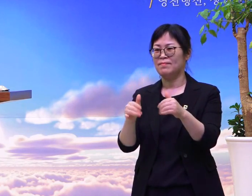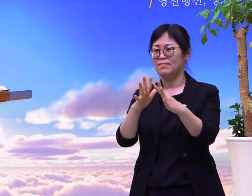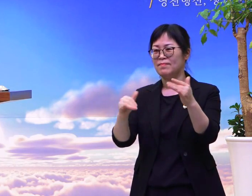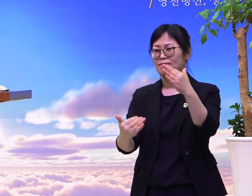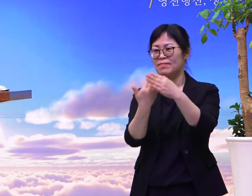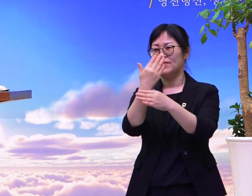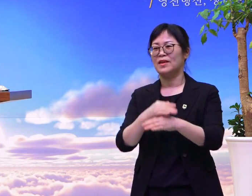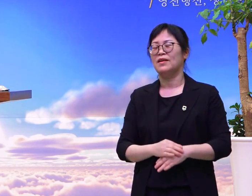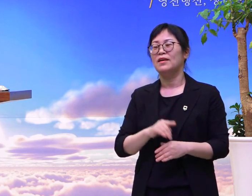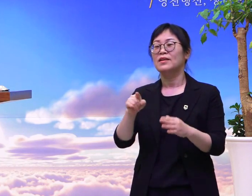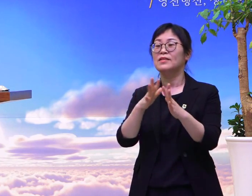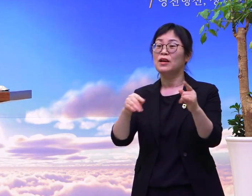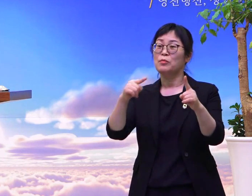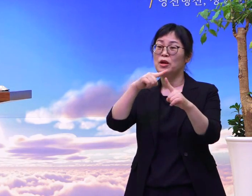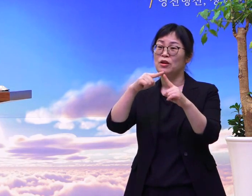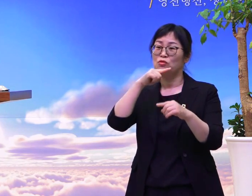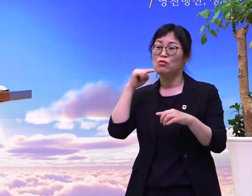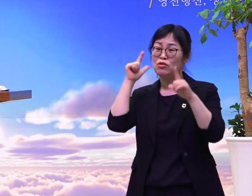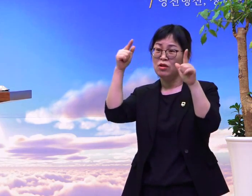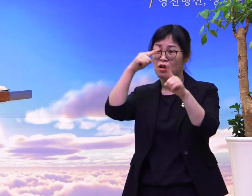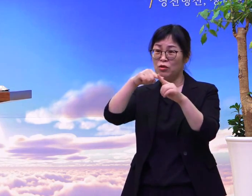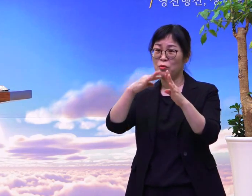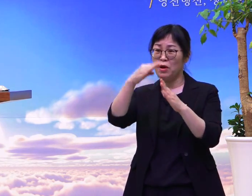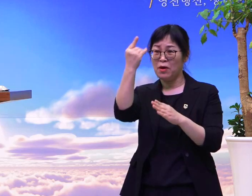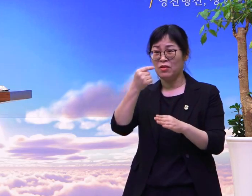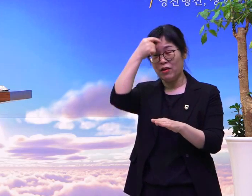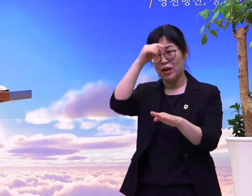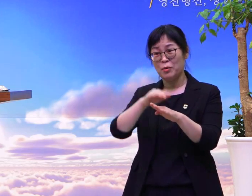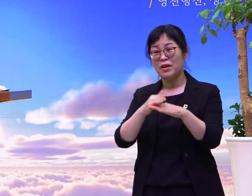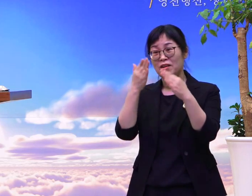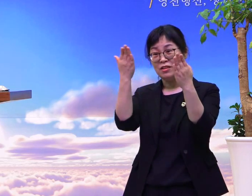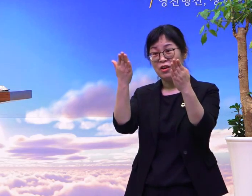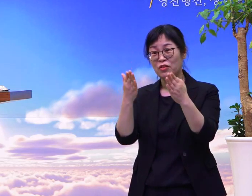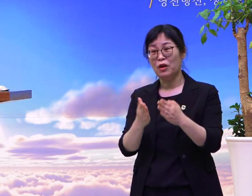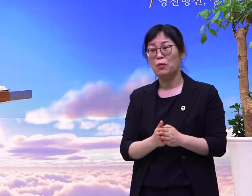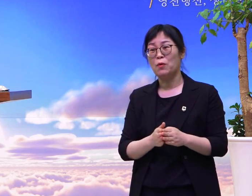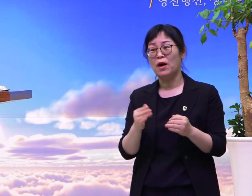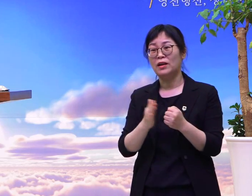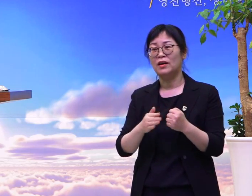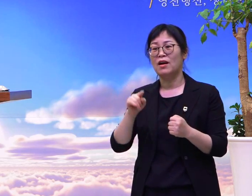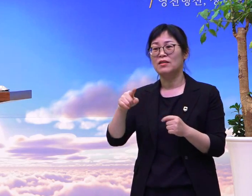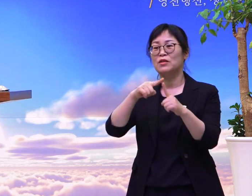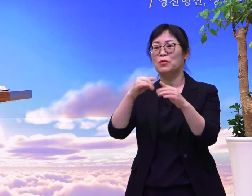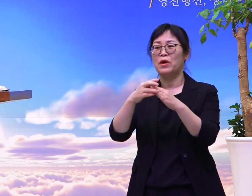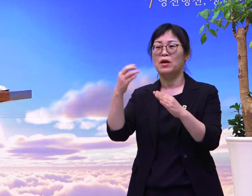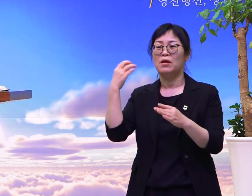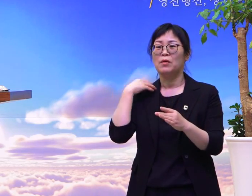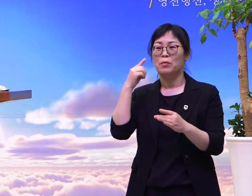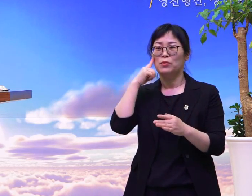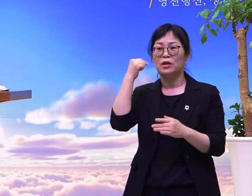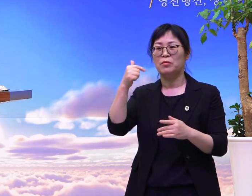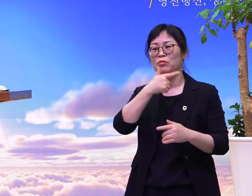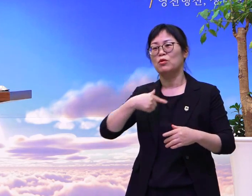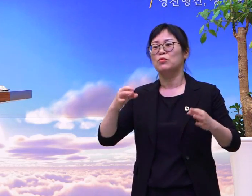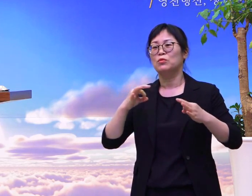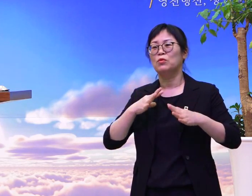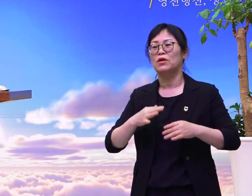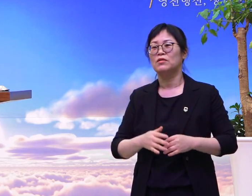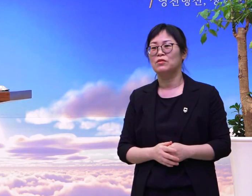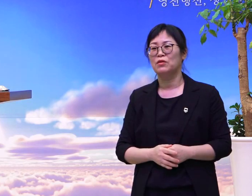그분이 주일에 교회에 와서 예배도 드렸다고 하니까 그 교회 담임 목사님이 너무나 놀랐습니다. 담임